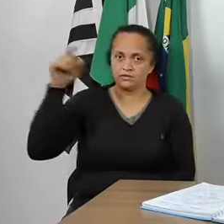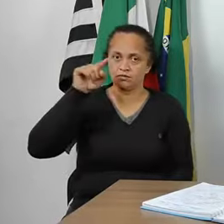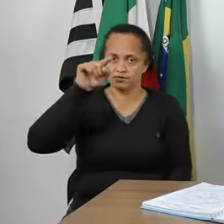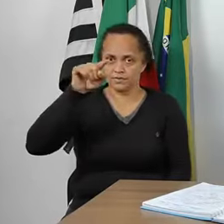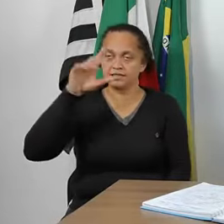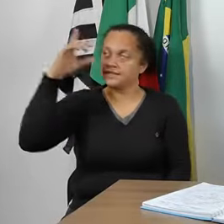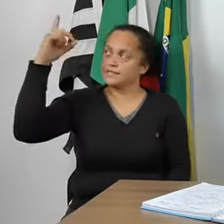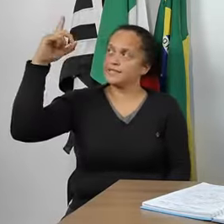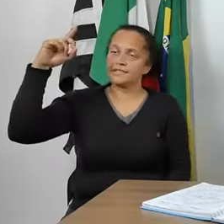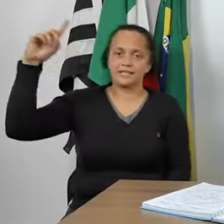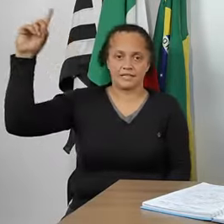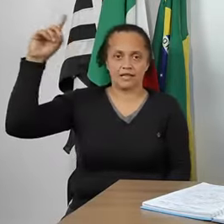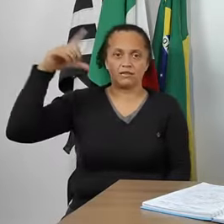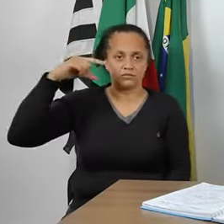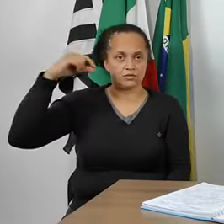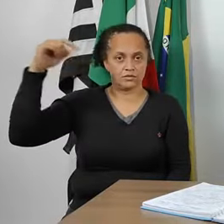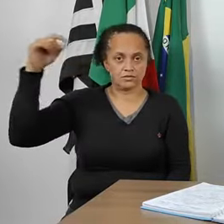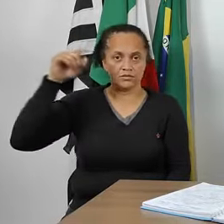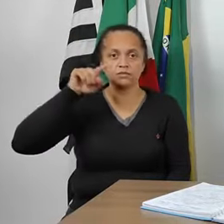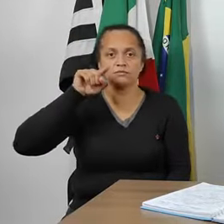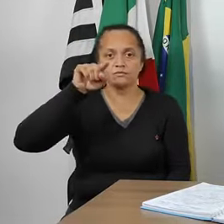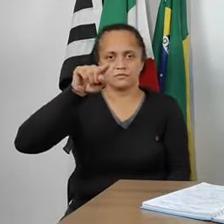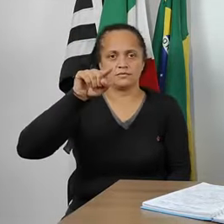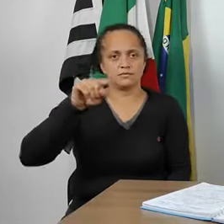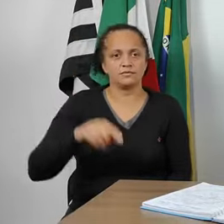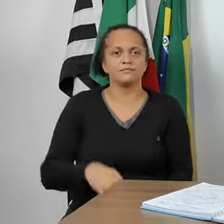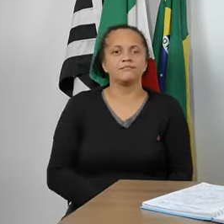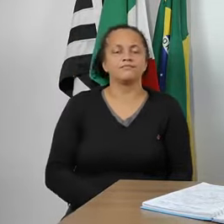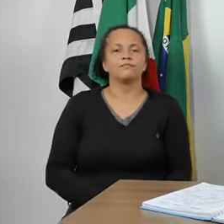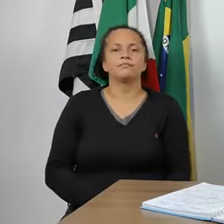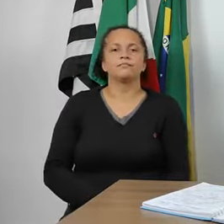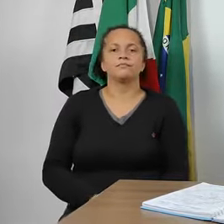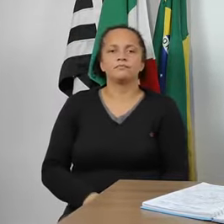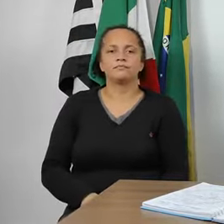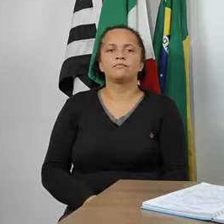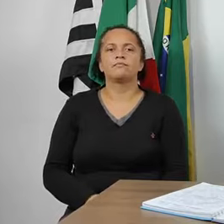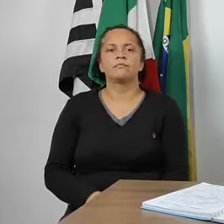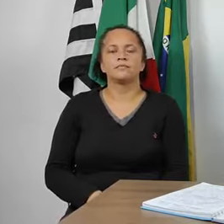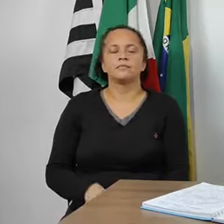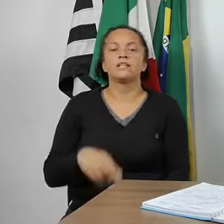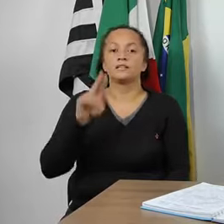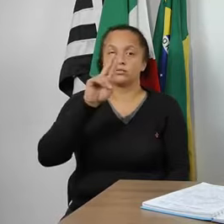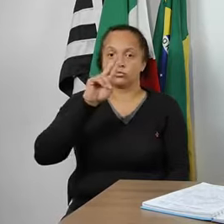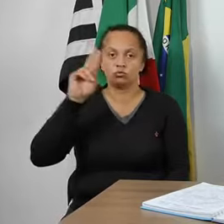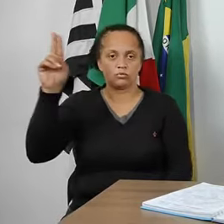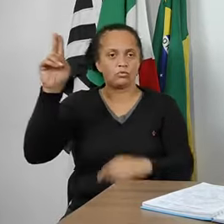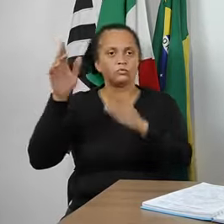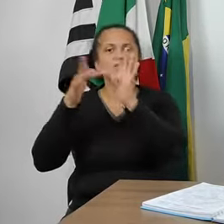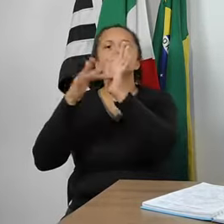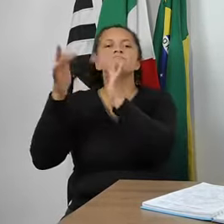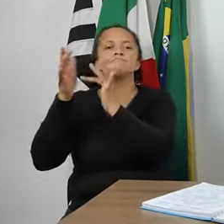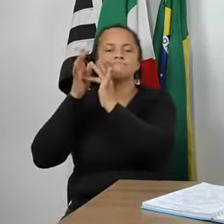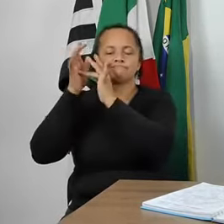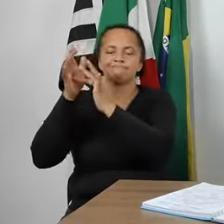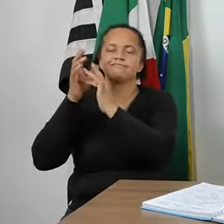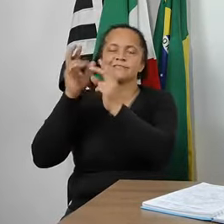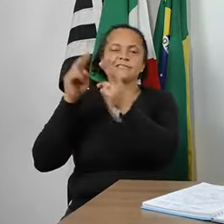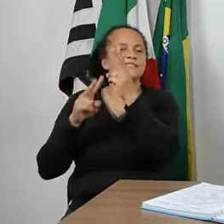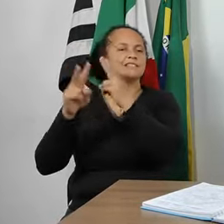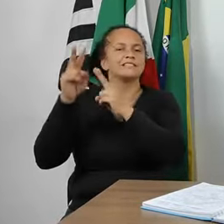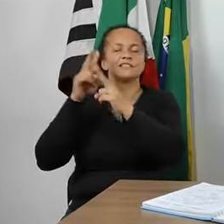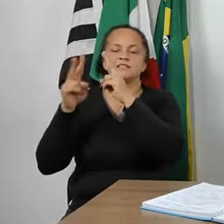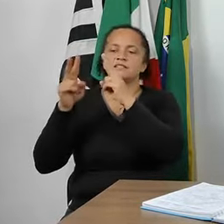Deus. Escolhi e consagrei este templo para que o meu nome esteja nele para